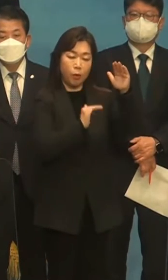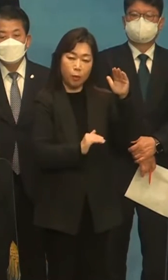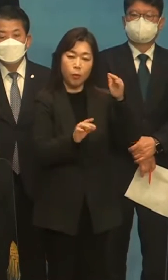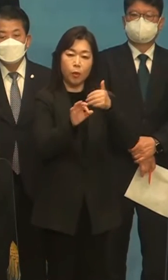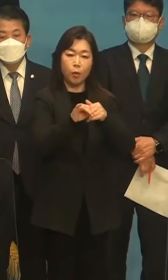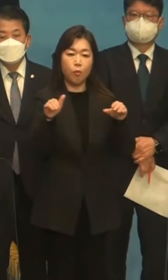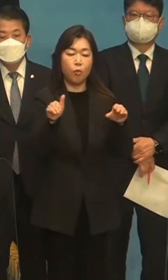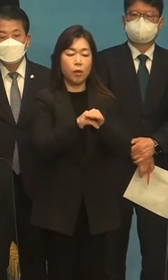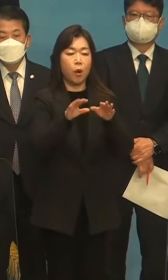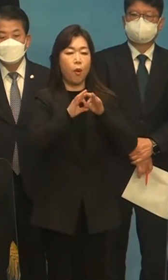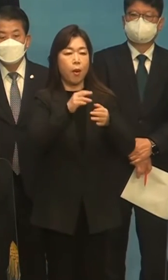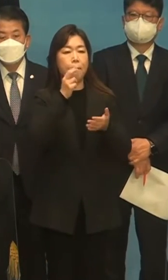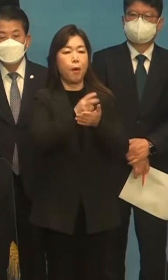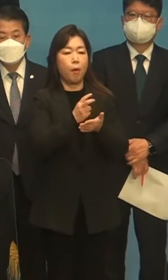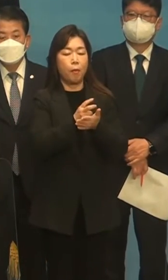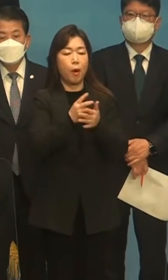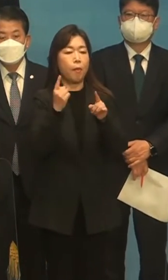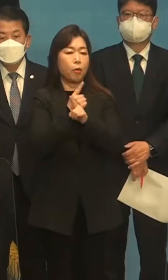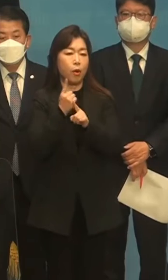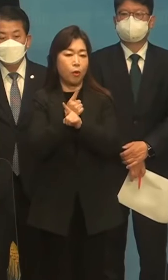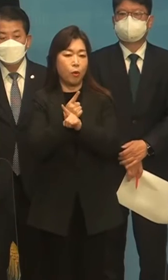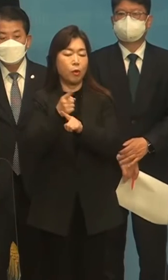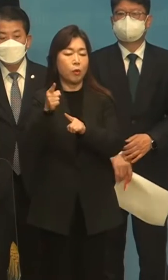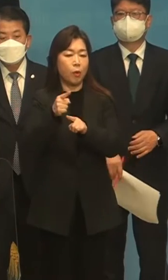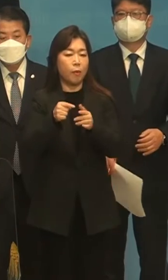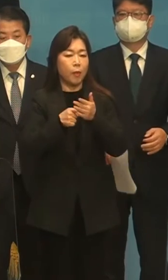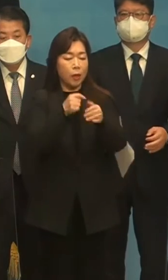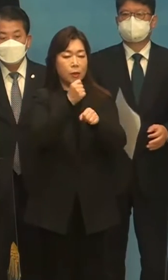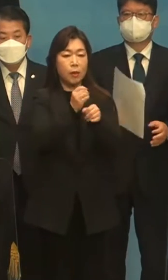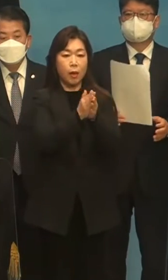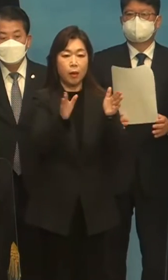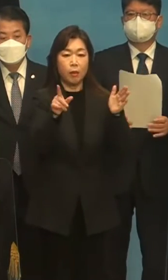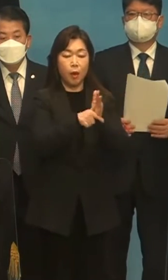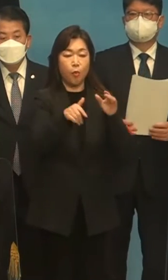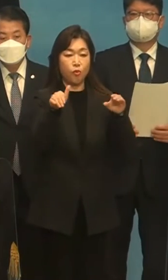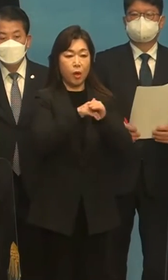문화재 관련료를 감면하고 감면한 금액만큼